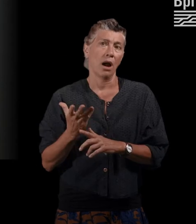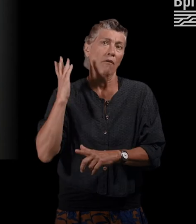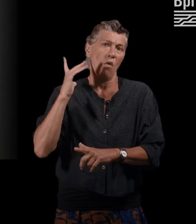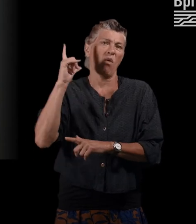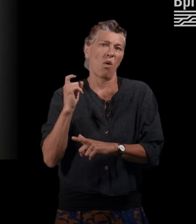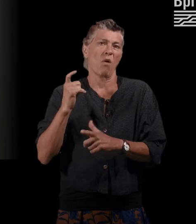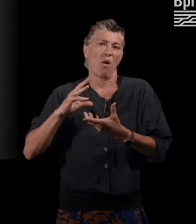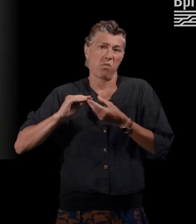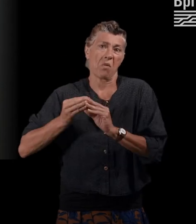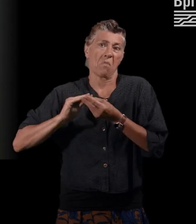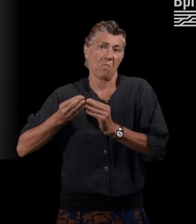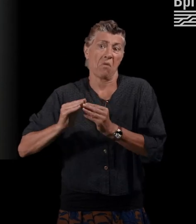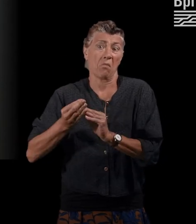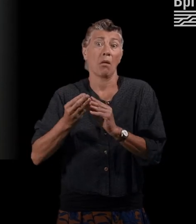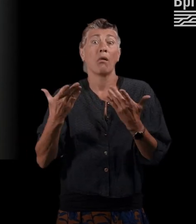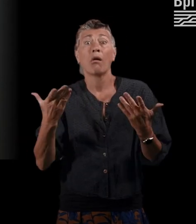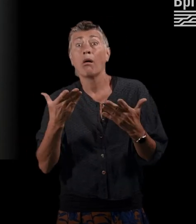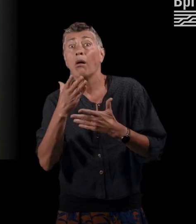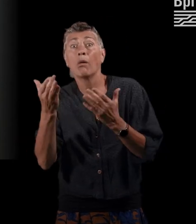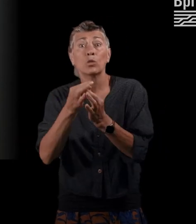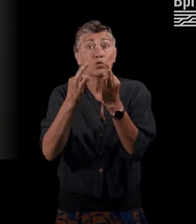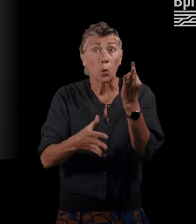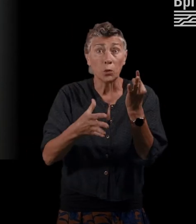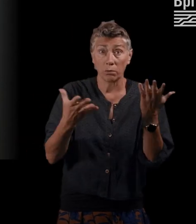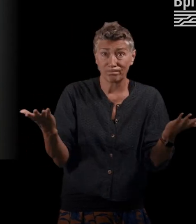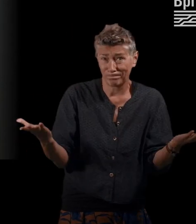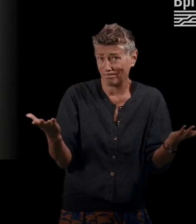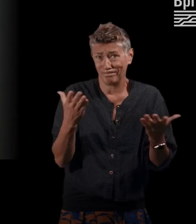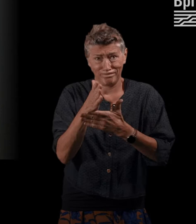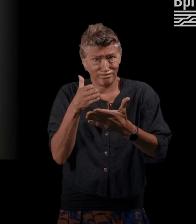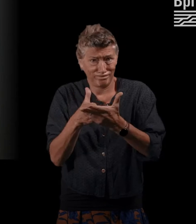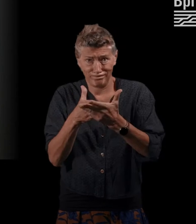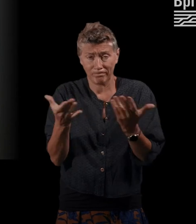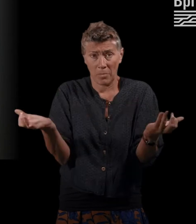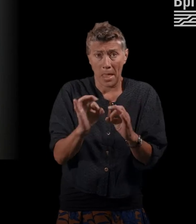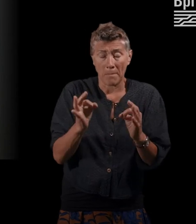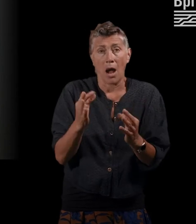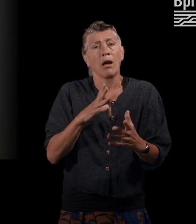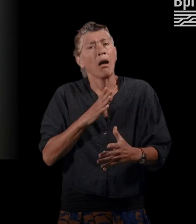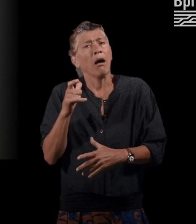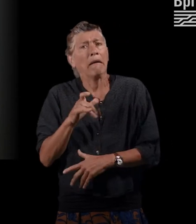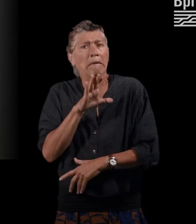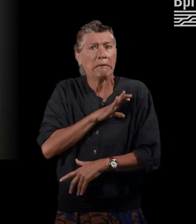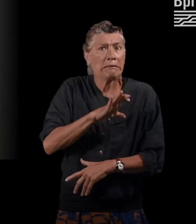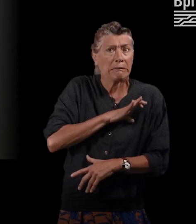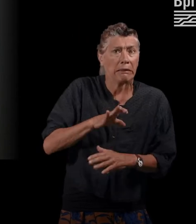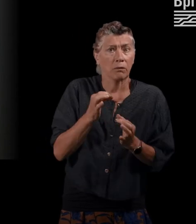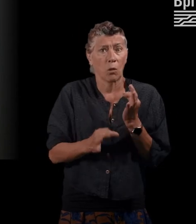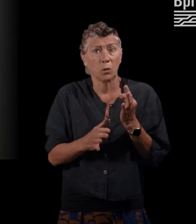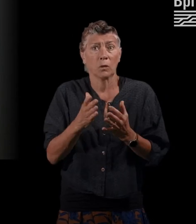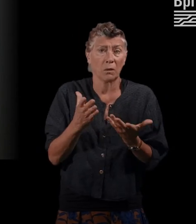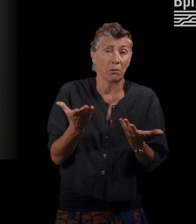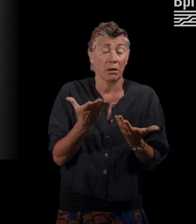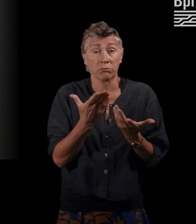plus longtemps et on n'en voit pas la sortie, on essaye, il y a des tentatives en permanence.